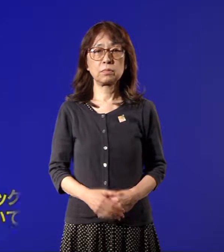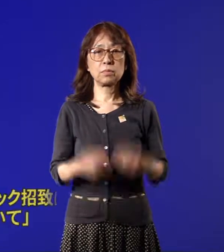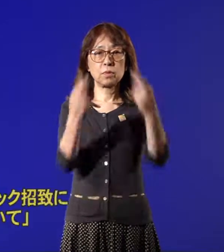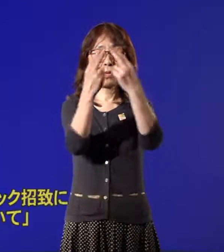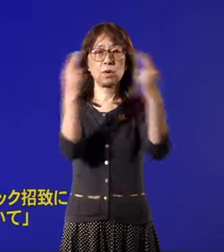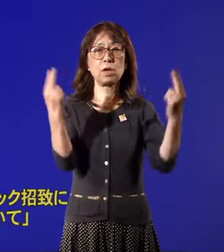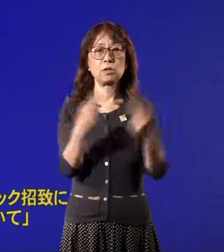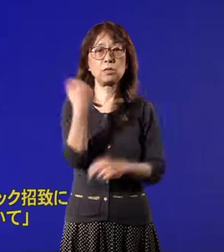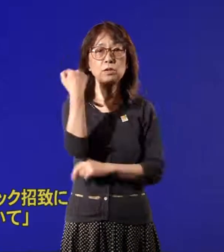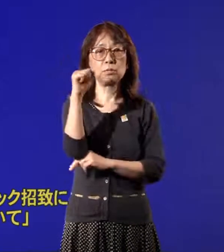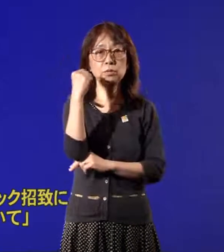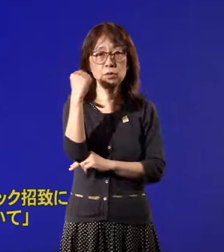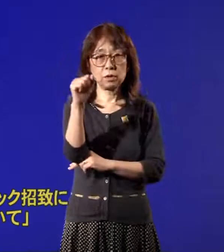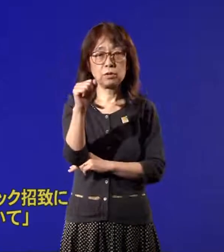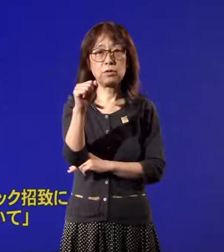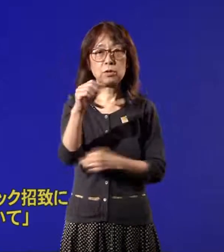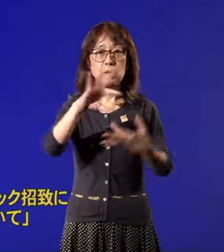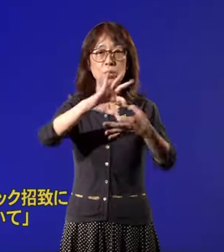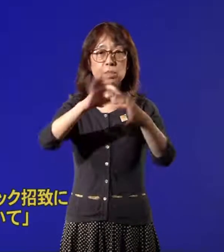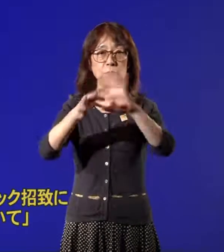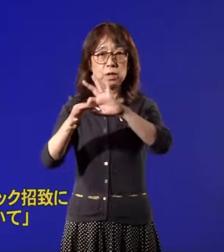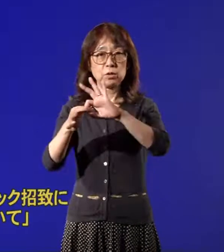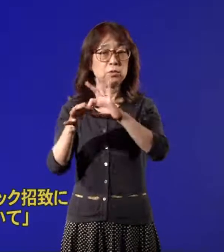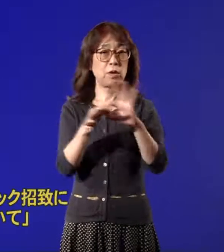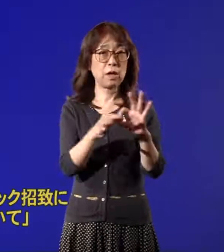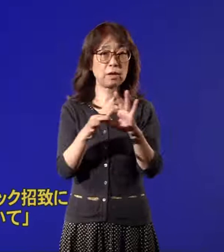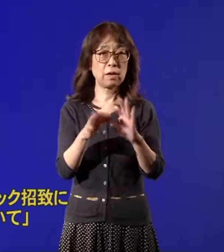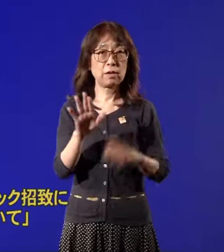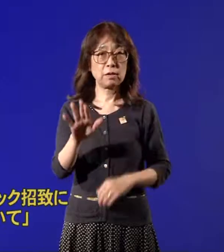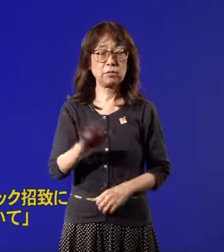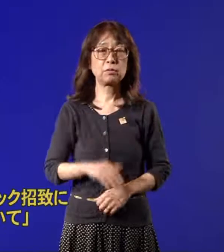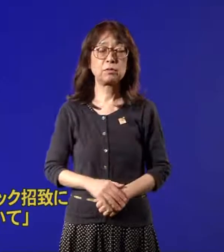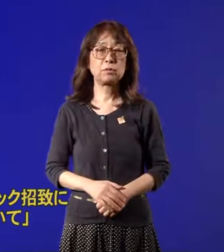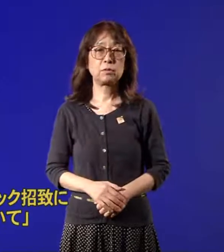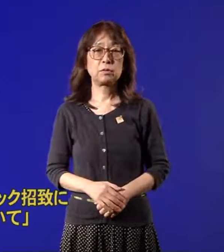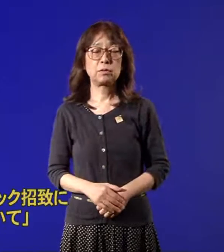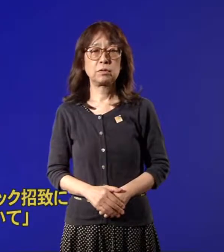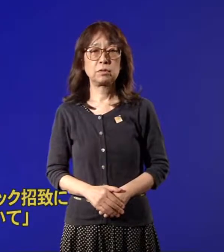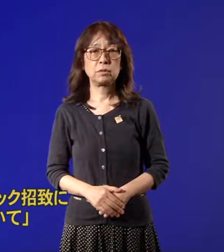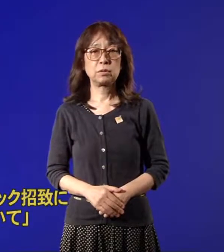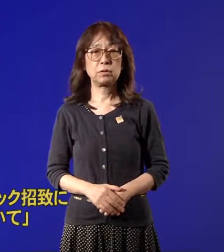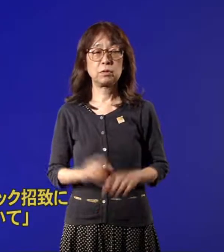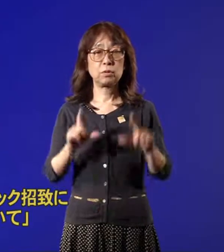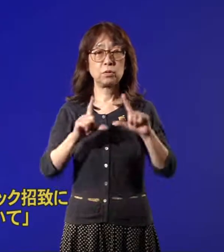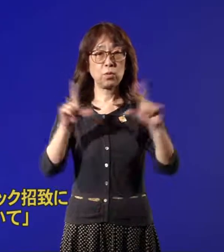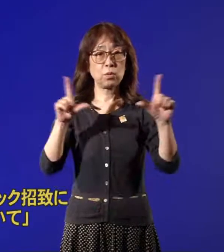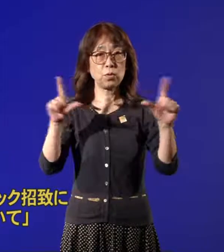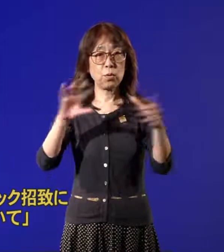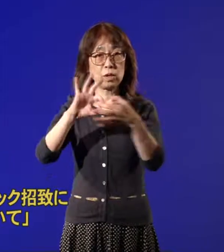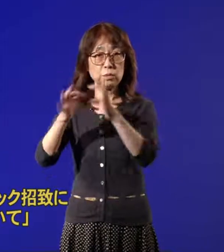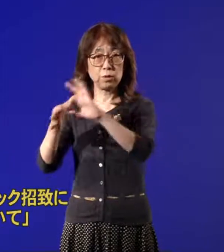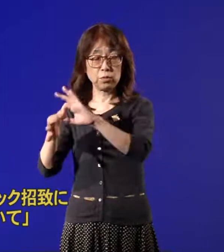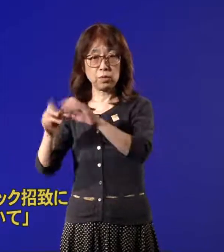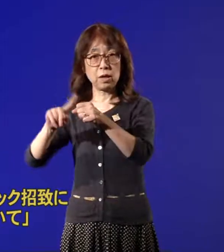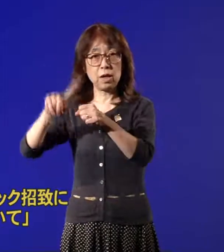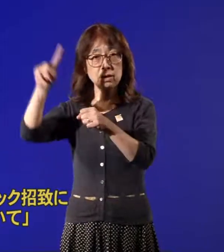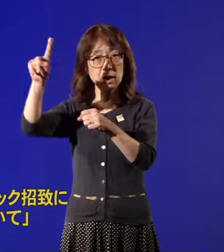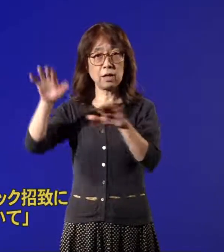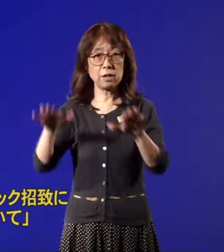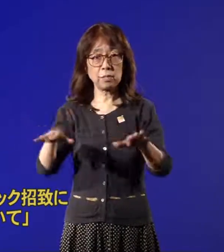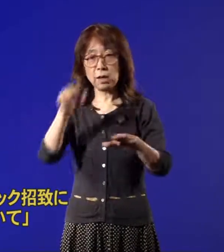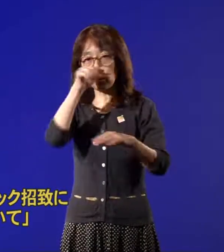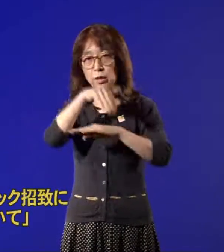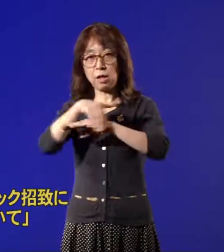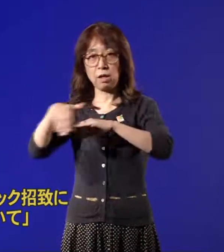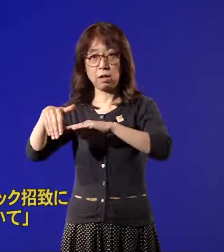東海新聞工藤です、はい、オリンピック関連なんですが、はい、東京オリンピックはまあ来年、今のところ予定され